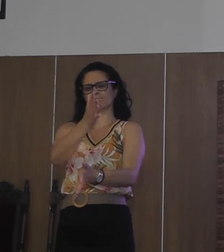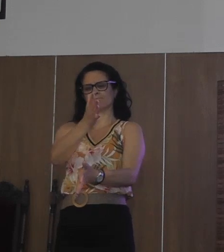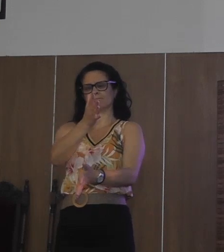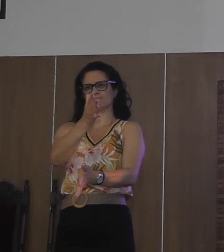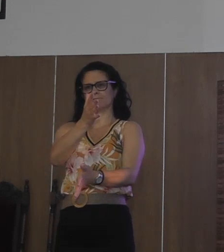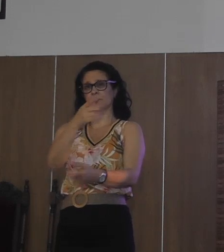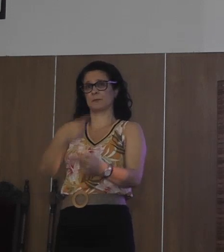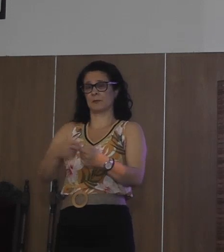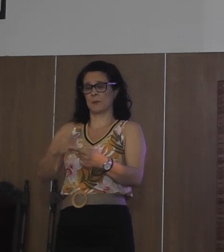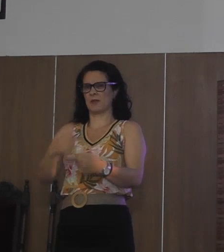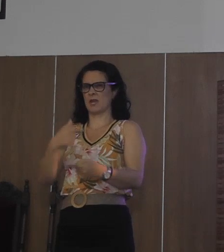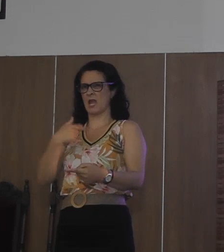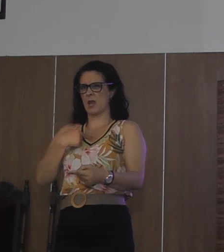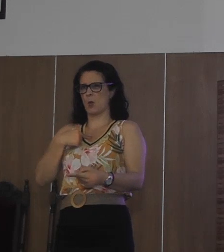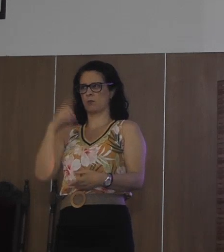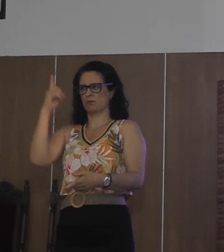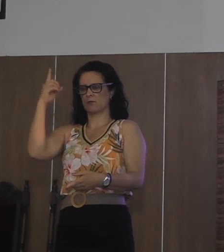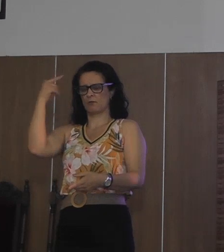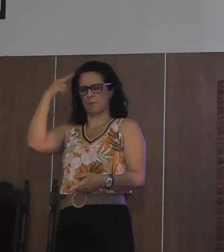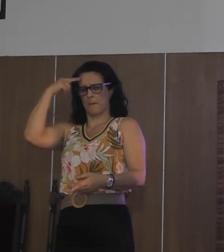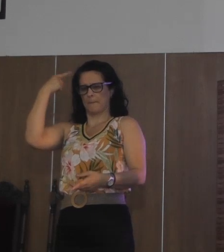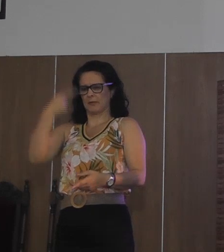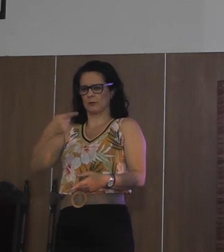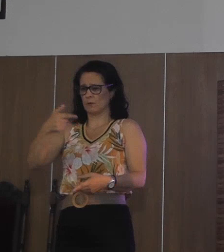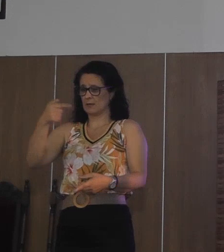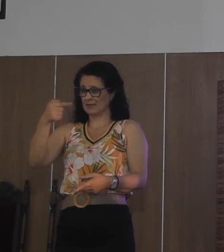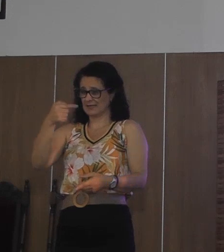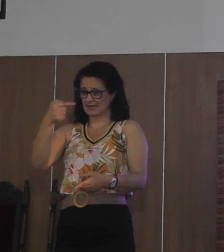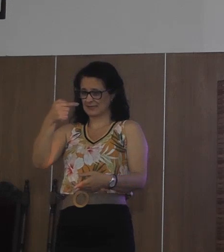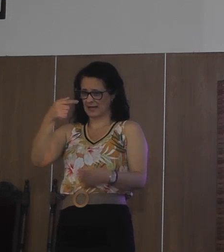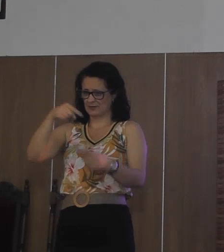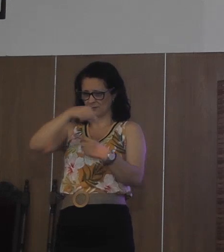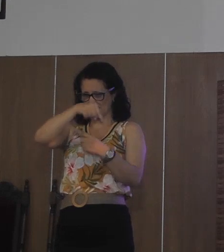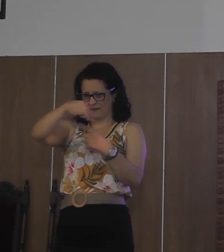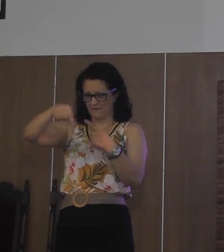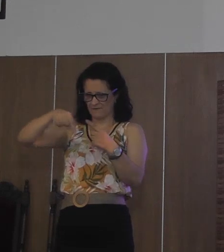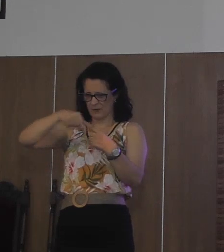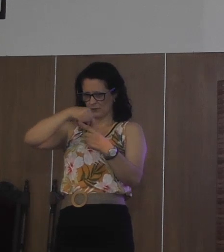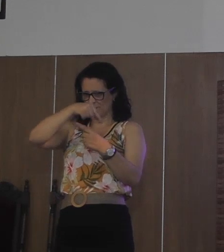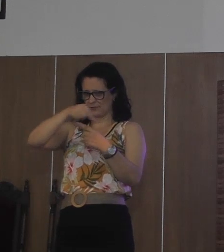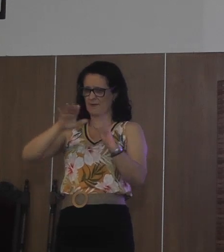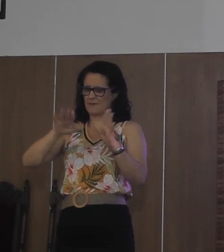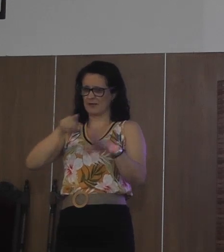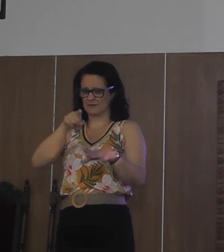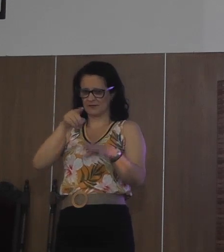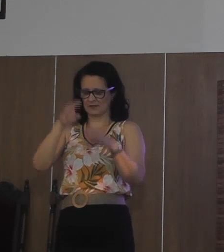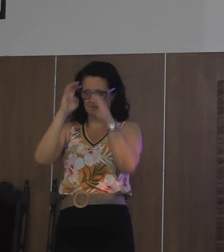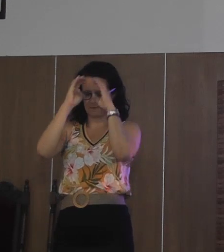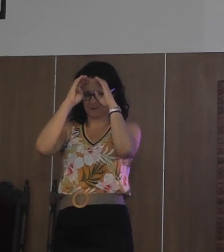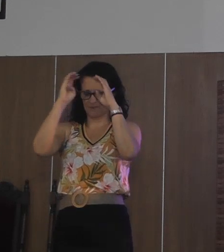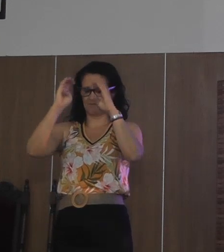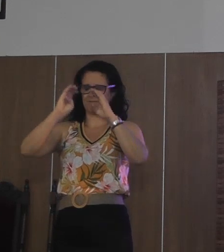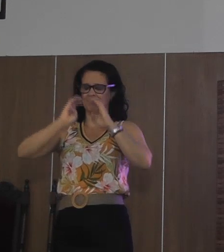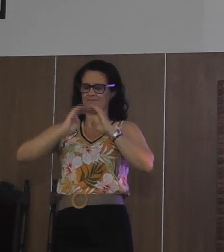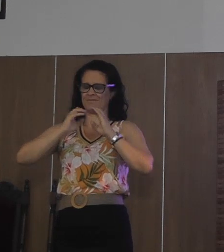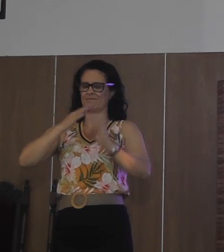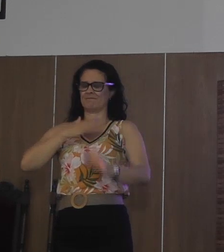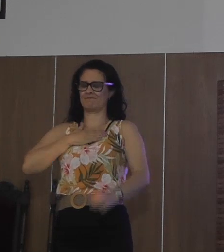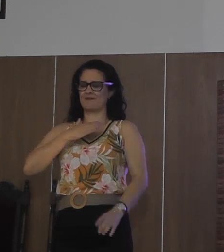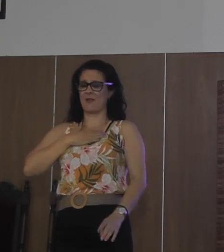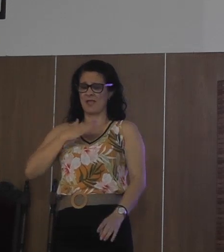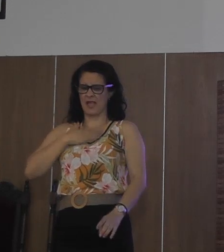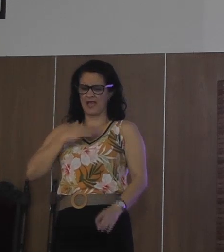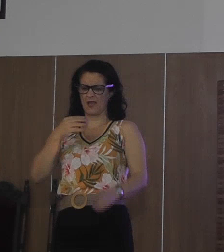o povo também ia consumir vocês. Mas porque vocês foram fiéis, me obedeceram, eu estou entregando